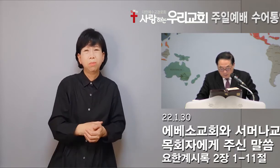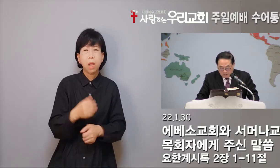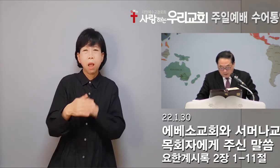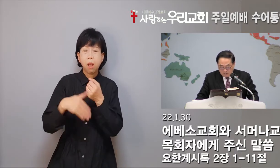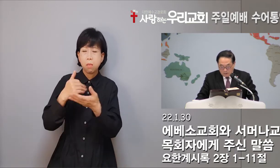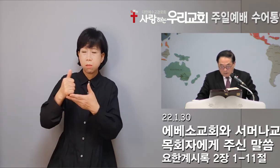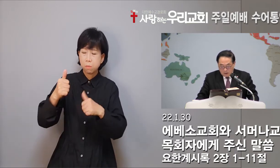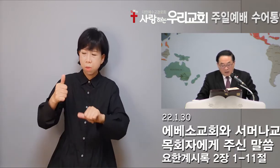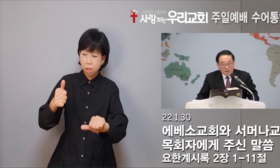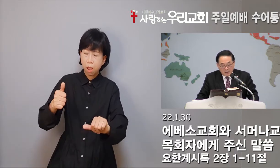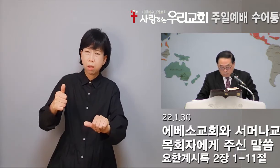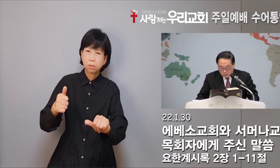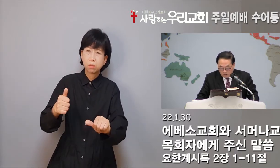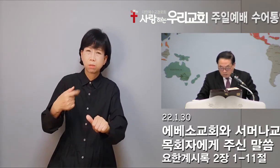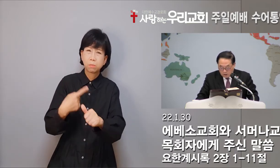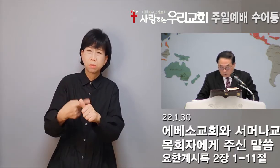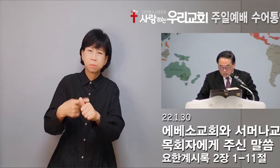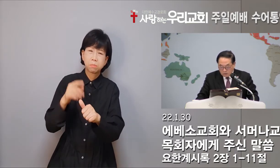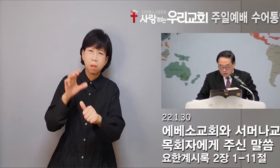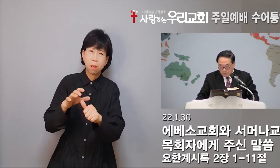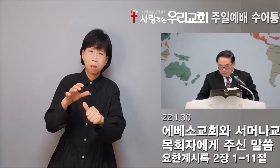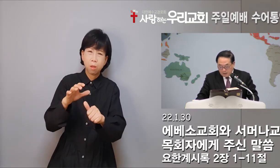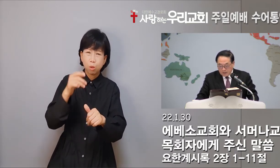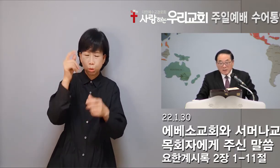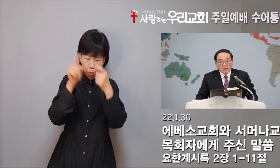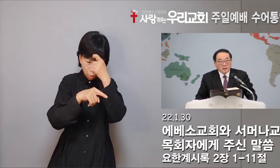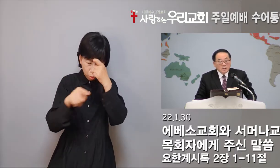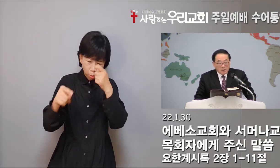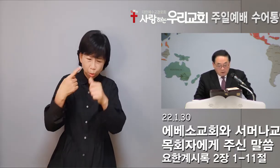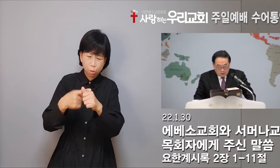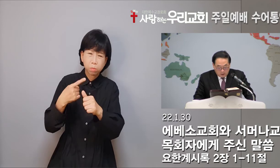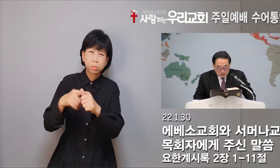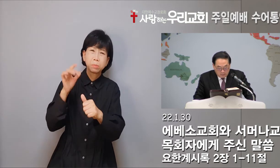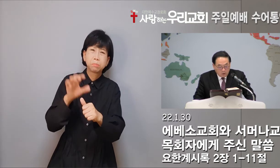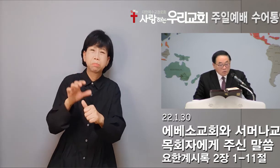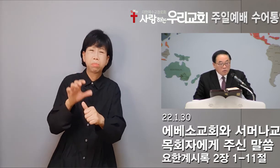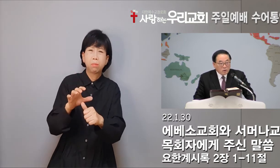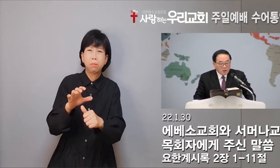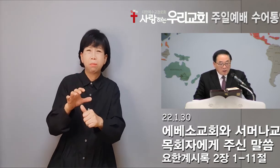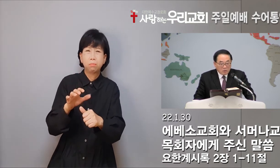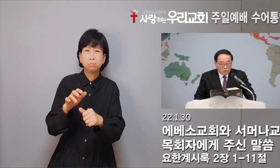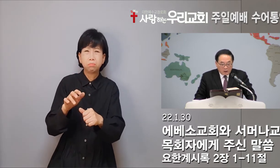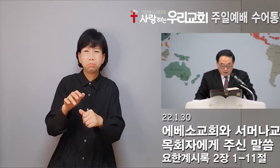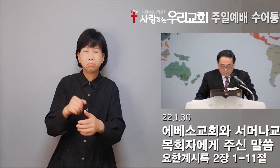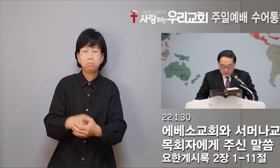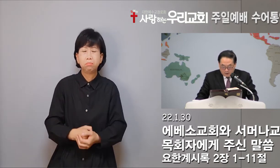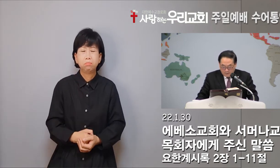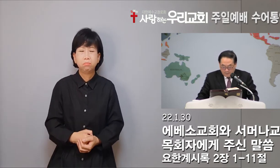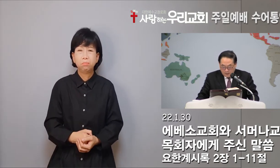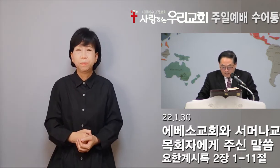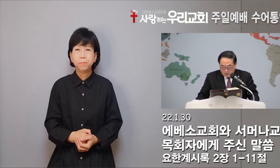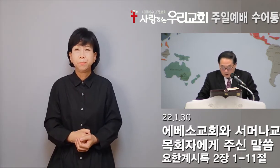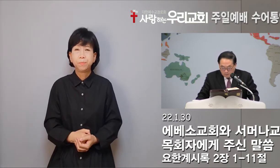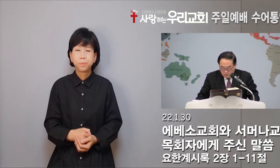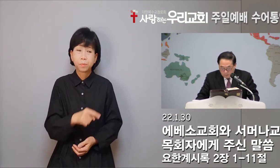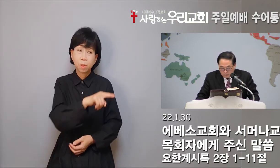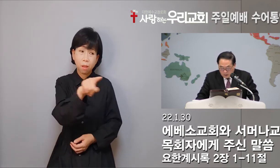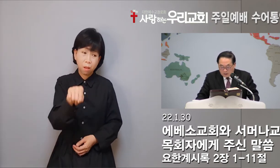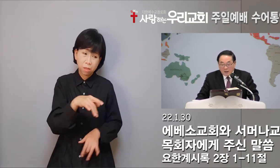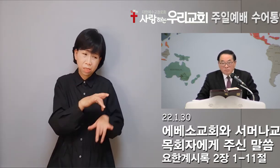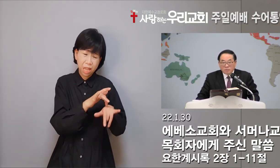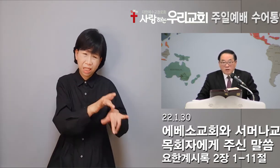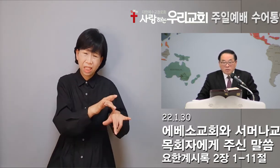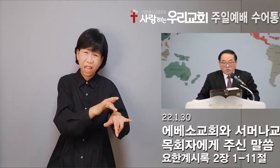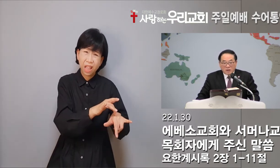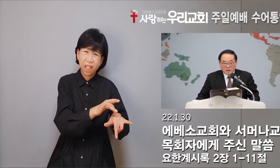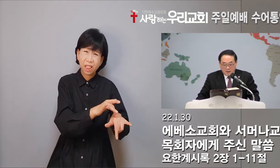아들을 핍박하고 하나님의 종들과 성도들을 핍박하는 자들이 어떻게 참된 교회에 속하겠습니까? 그들은 분명